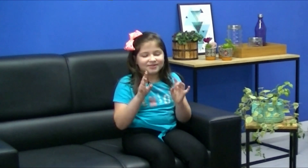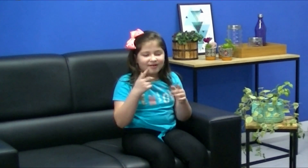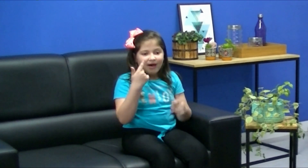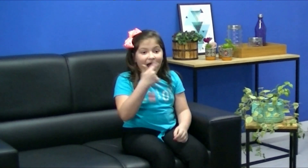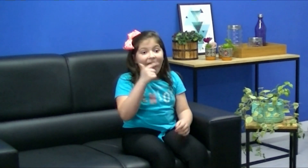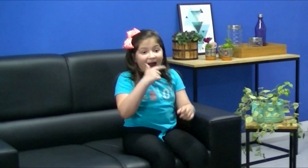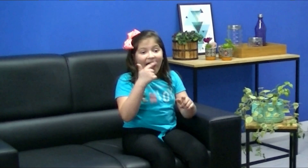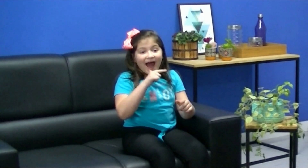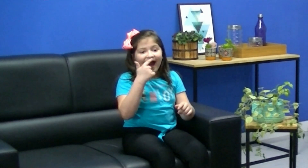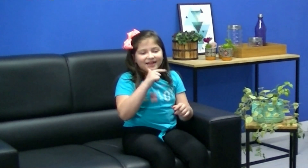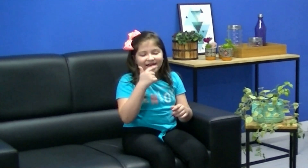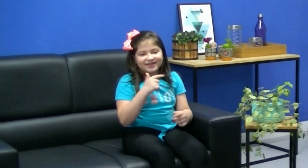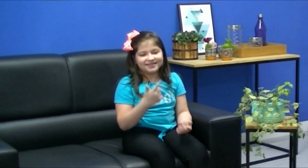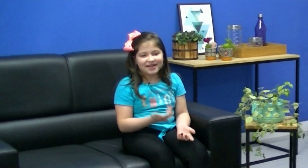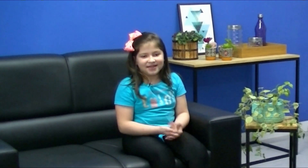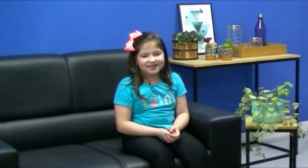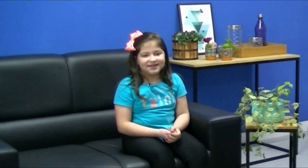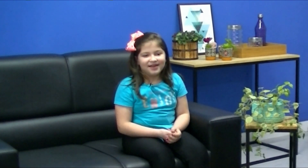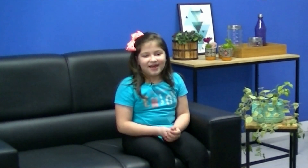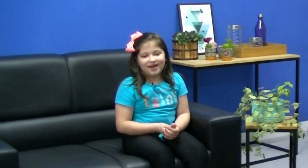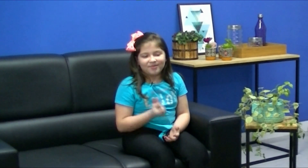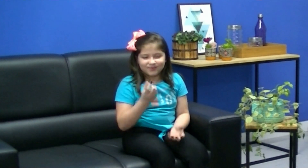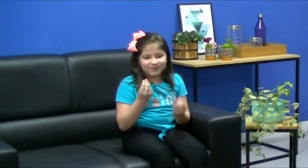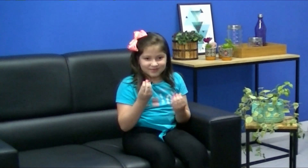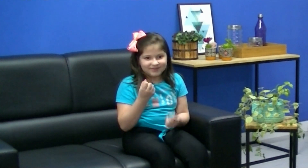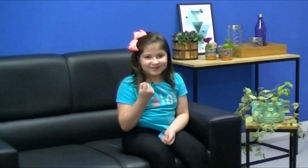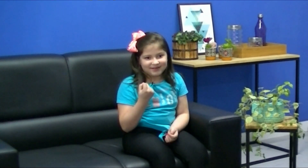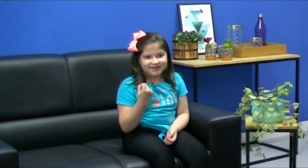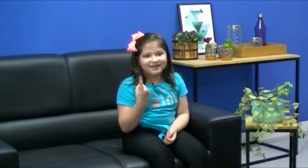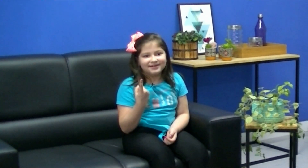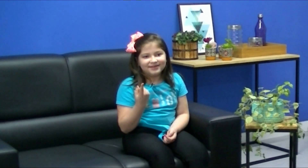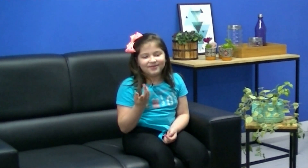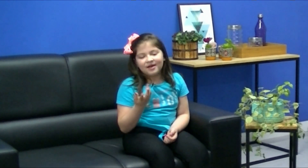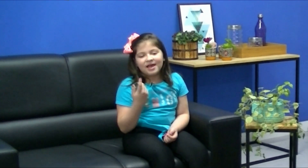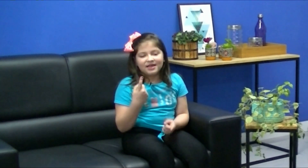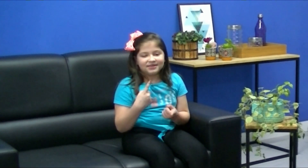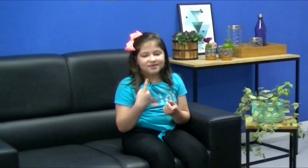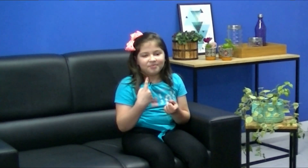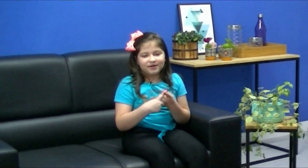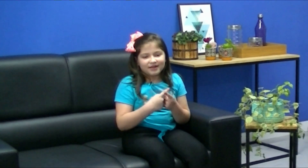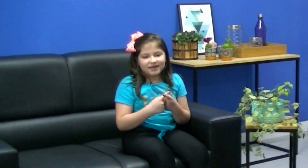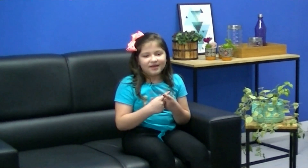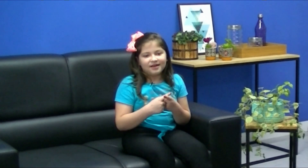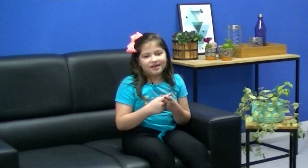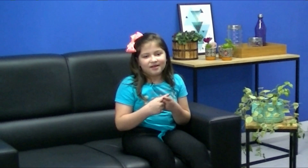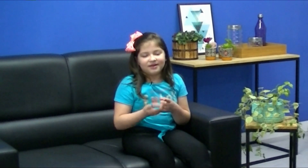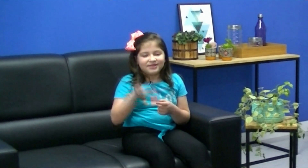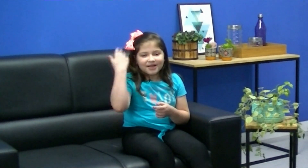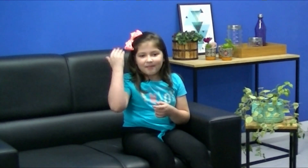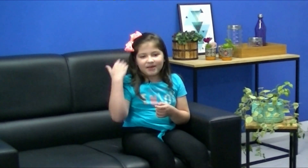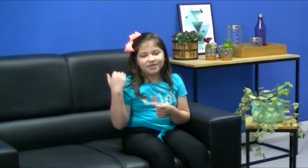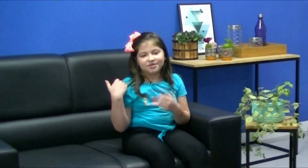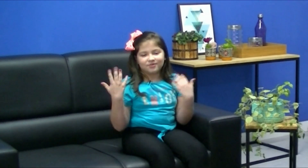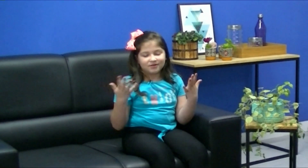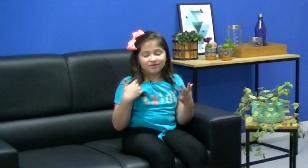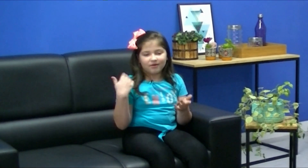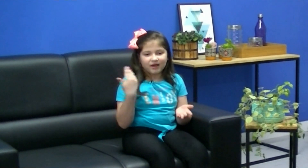só dá risada. É muito estranho, e porque antigamente quando eu